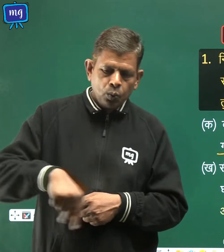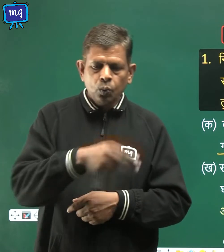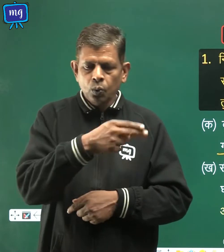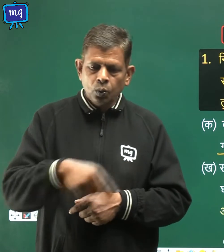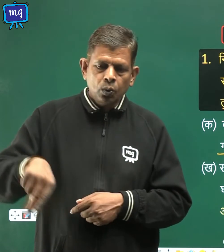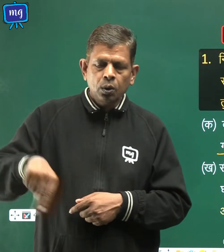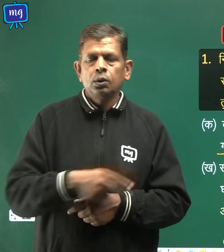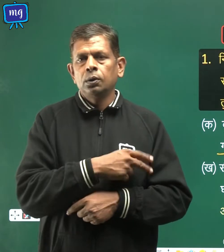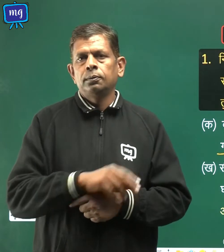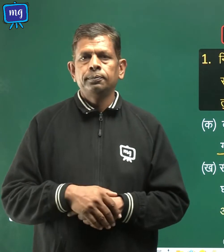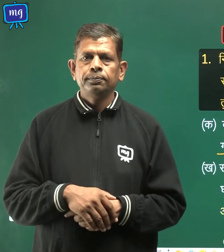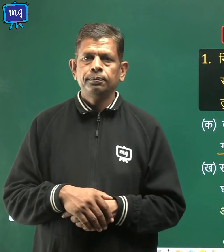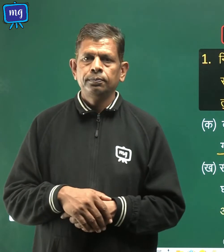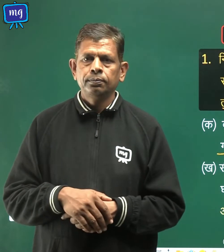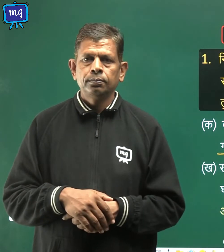है।